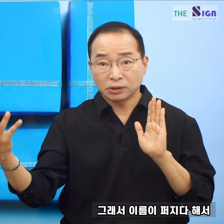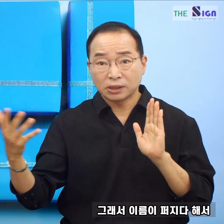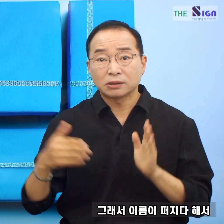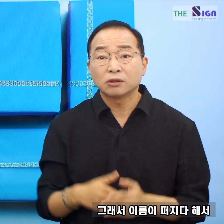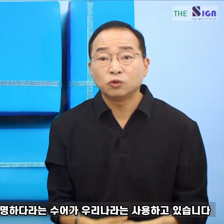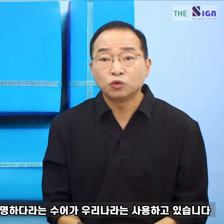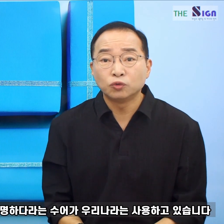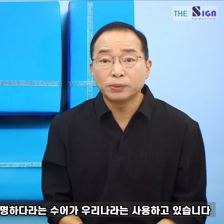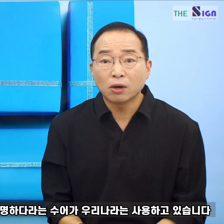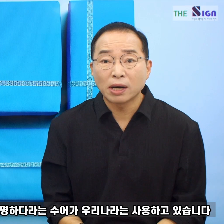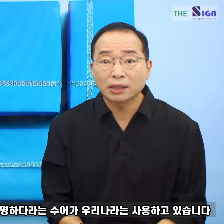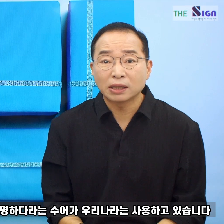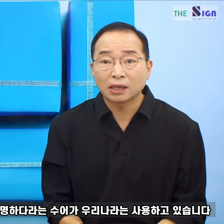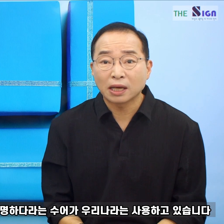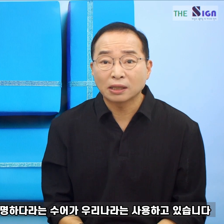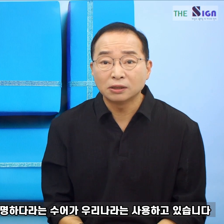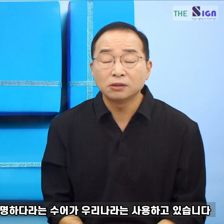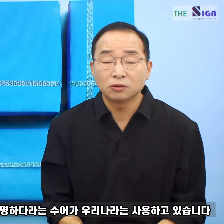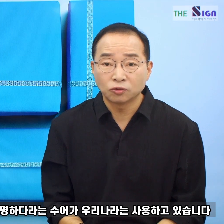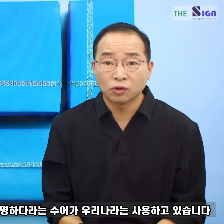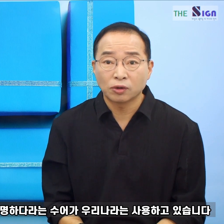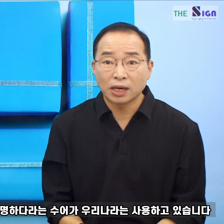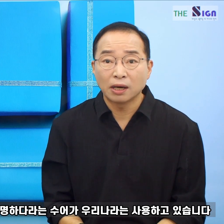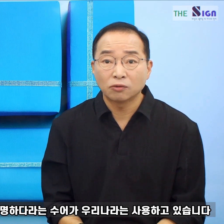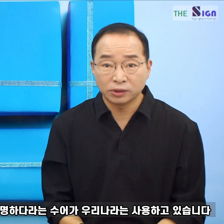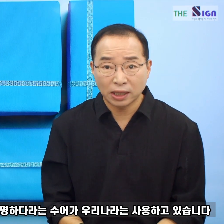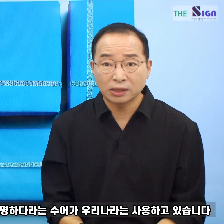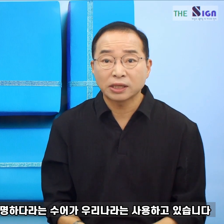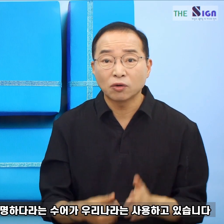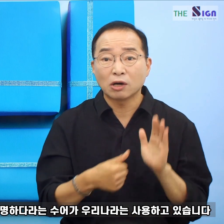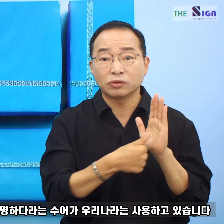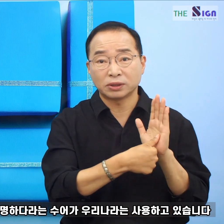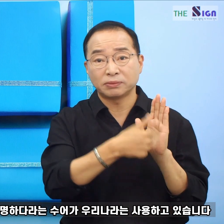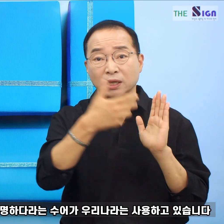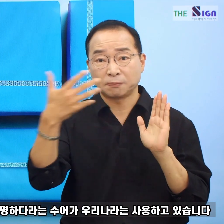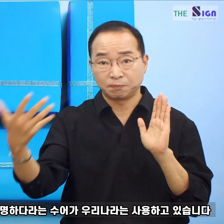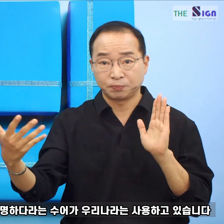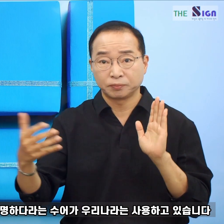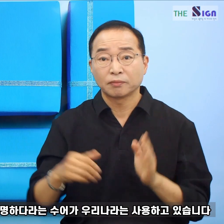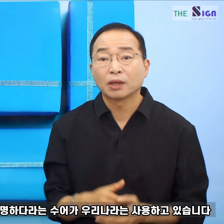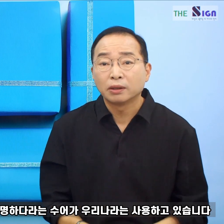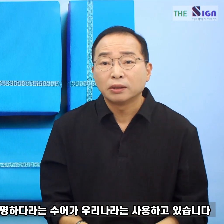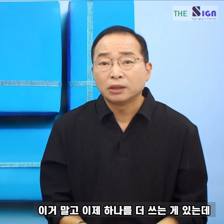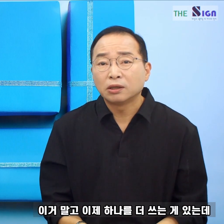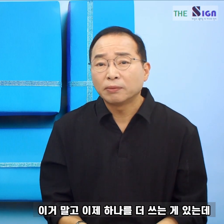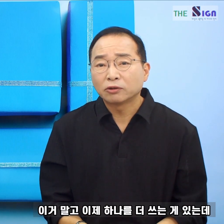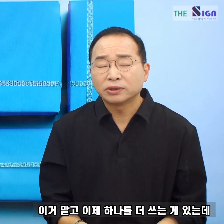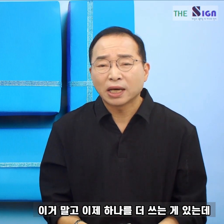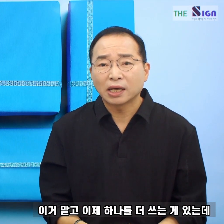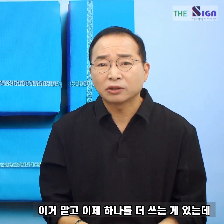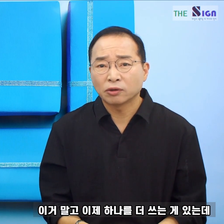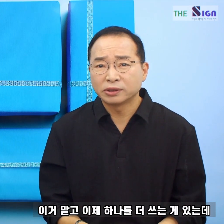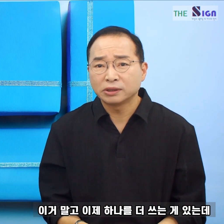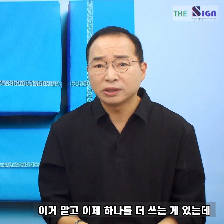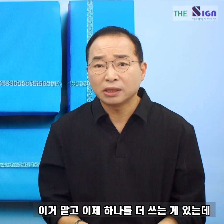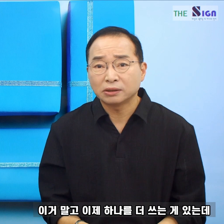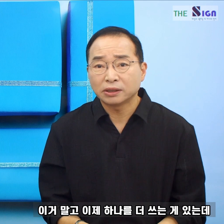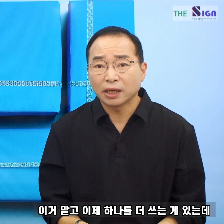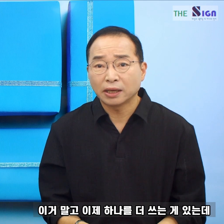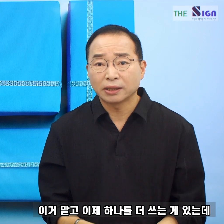해서 유명하다라는 수어가 우리나라는 사용하고 있습니다. 이거 말고 이제 하나를 더 쓰는 게 있는데,